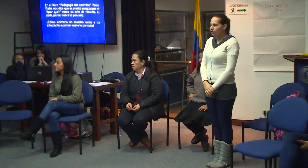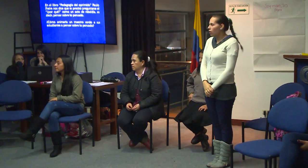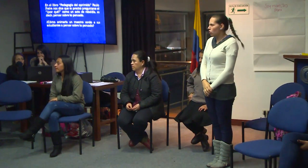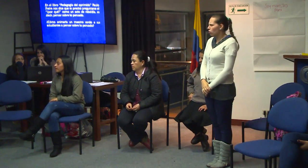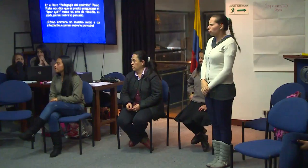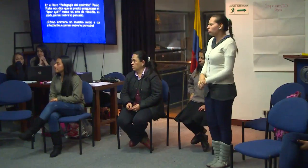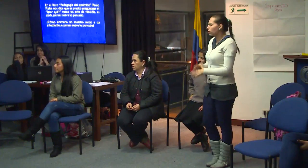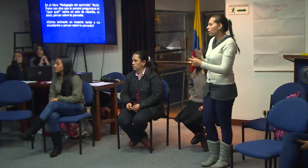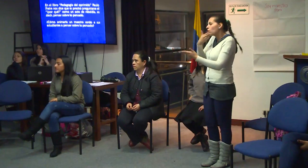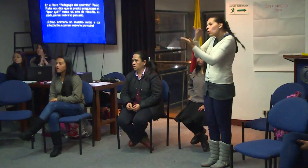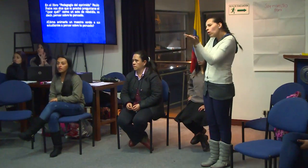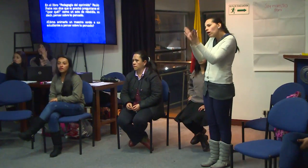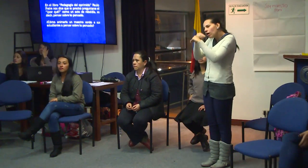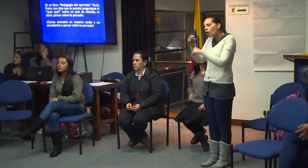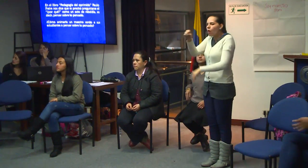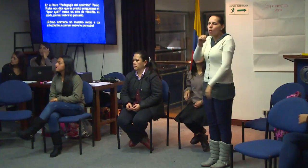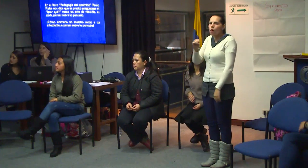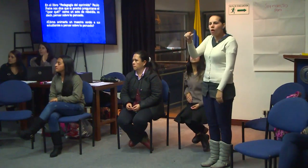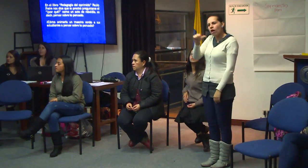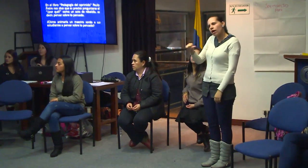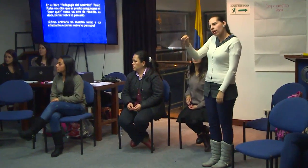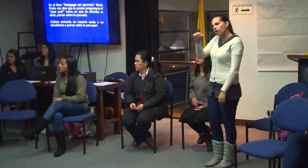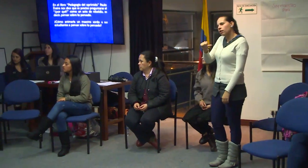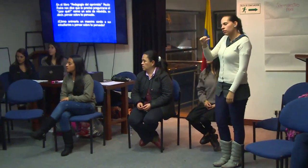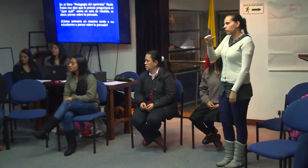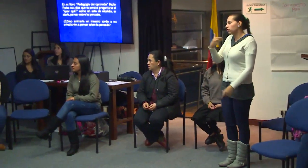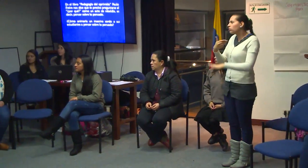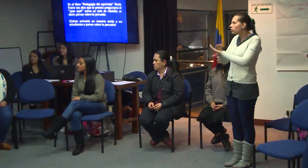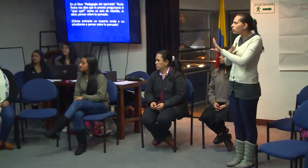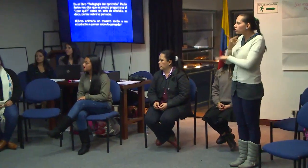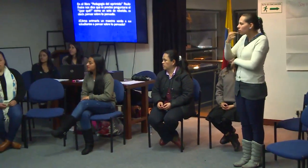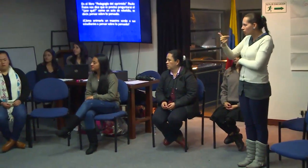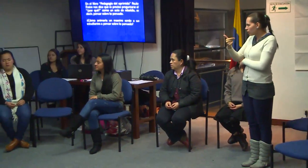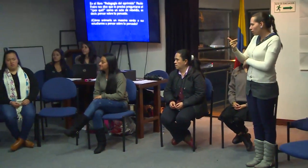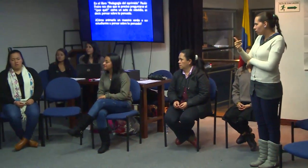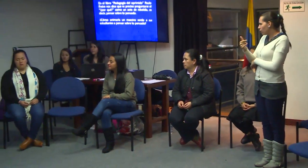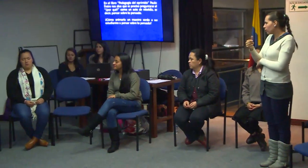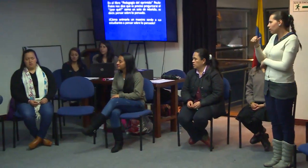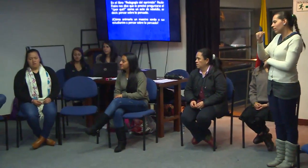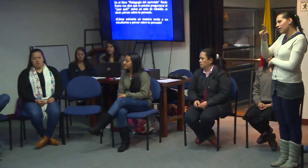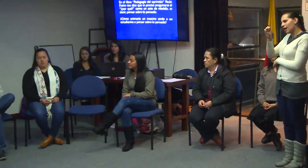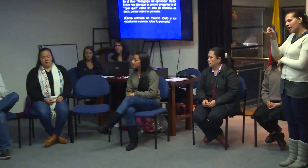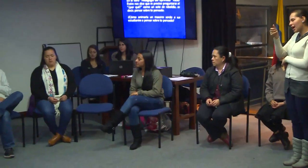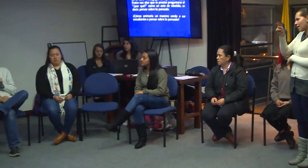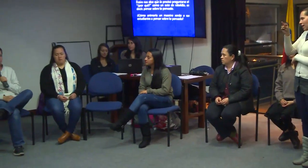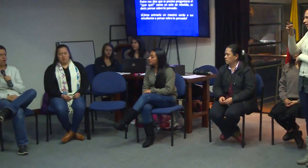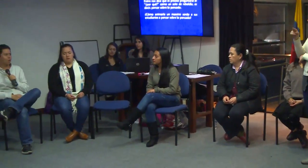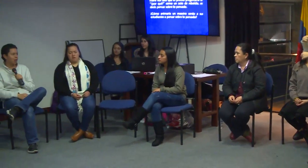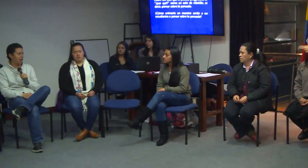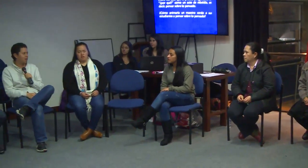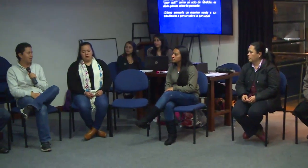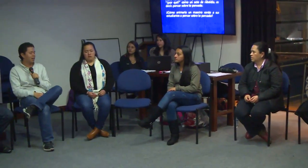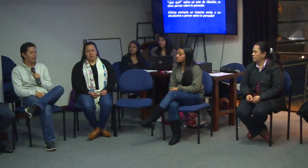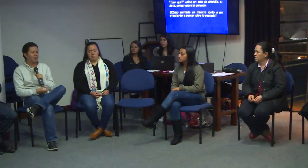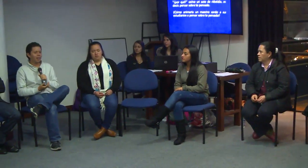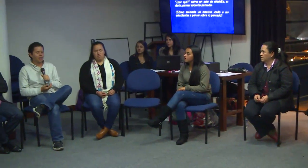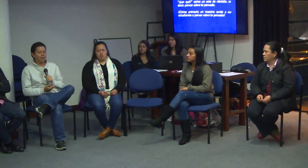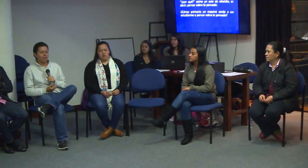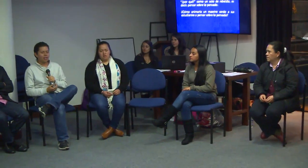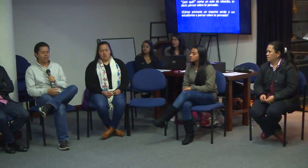Bueno, buenas noches a todos y todas. Como lo dijo Alejandra, mi nombre es David Camilo Núñez, para quienes no me conocían.